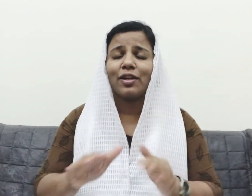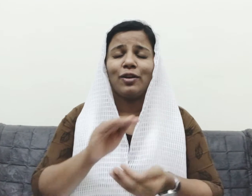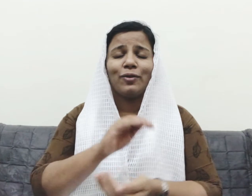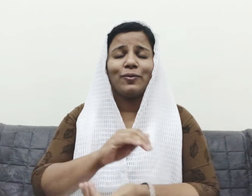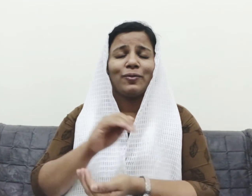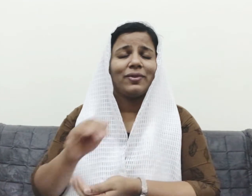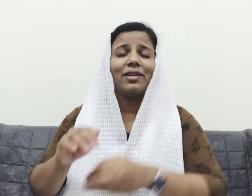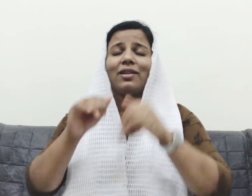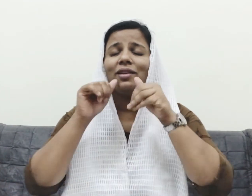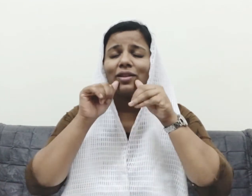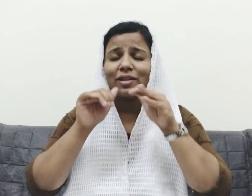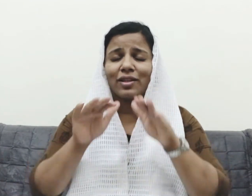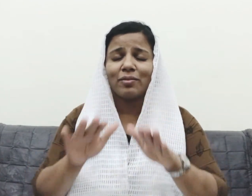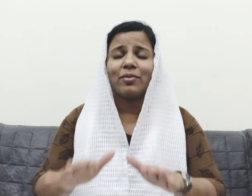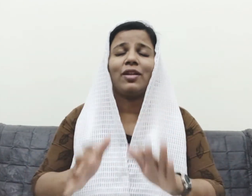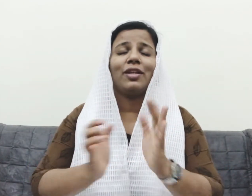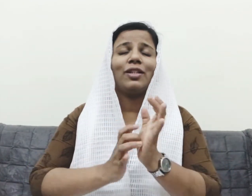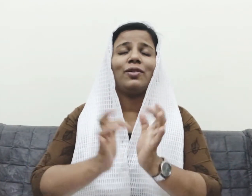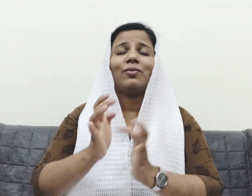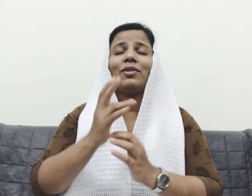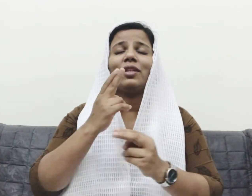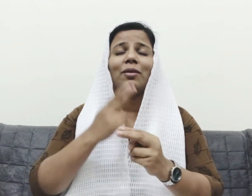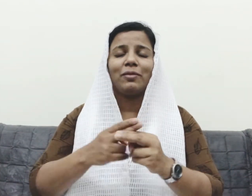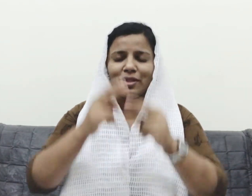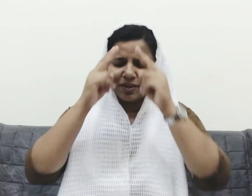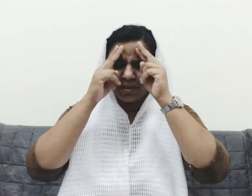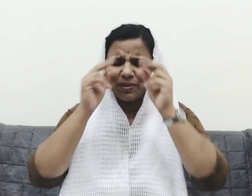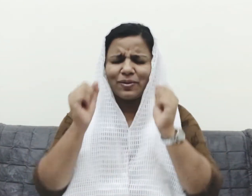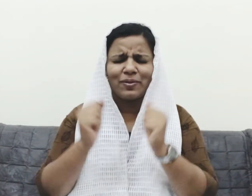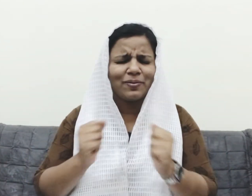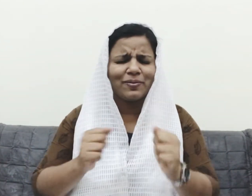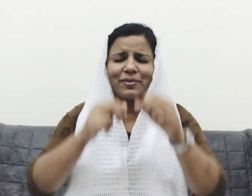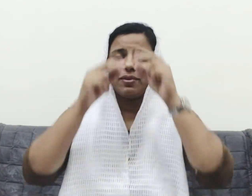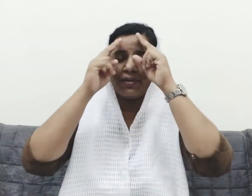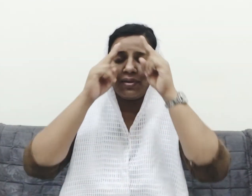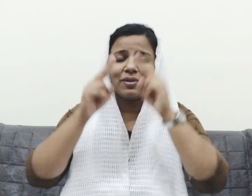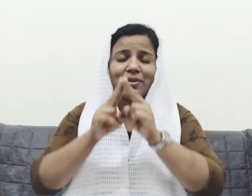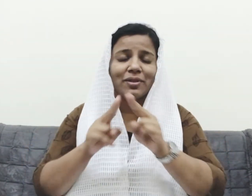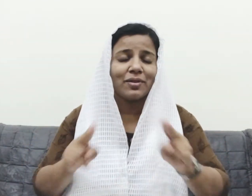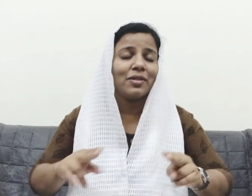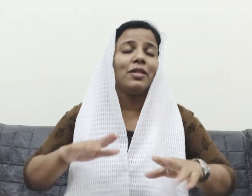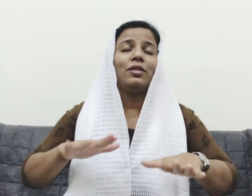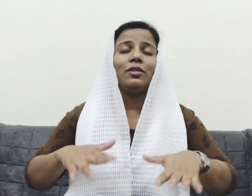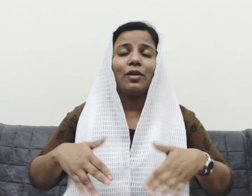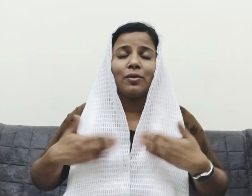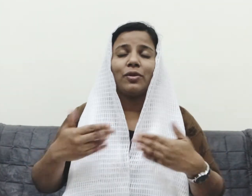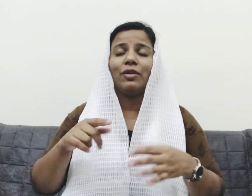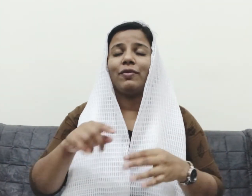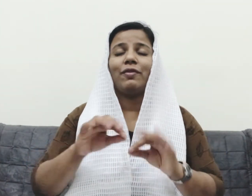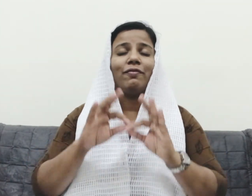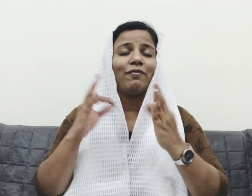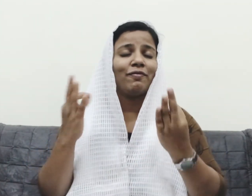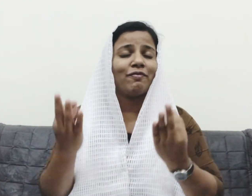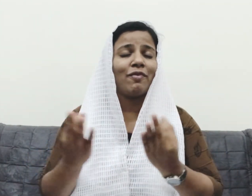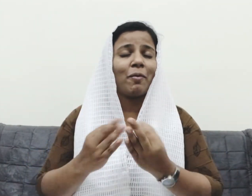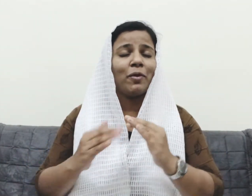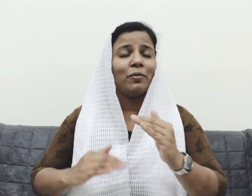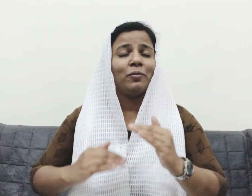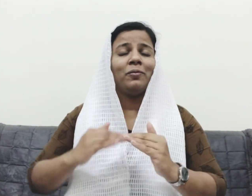കുഞ്ഞുങ്ങൾ അനുഗ്രഹിക്കപ്പെടട്ടെ. യേശു ക്രിസ്തുവിൻ്റെ നാമത്തിൽ സ്വസ്ഥതയും സമാധാനവും സന്തോഷവും ഇവരുടെ കുടുംബത്തിനകത്ത് വർദ്ധിച്ചു വർദ്ധിച്ചു